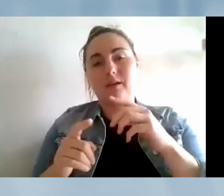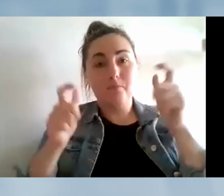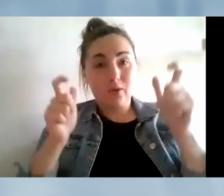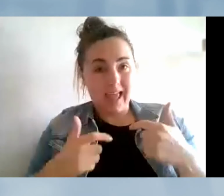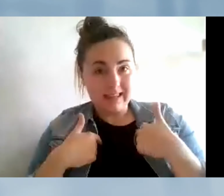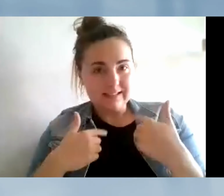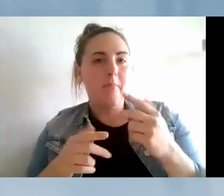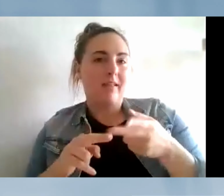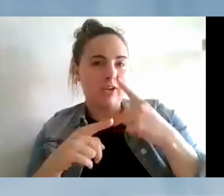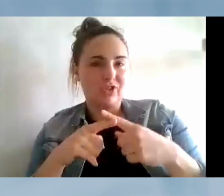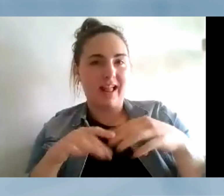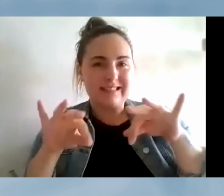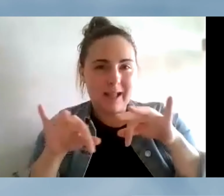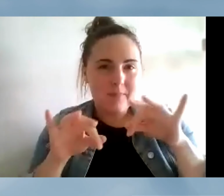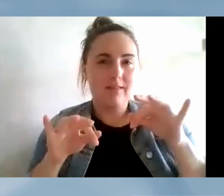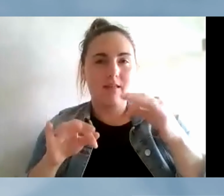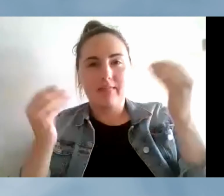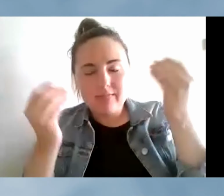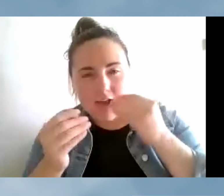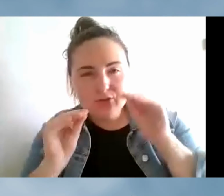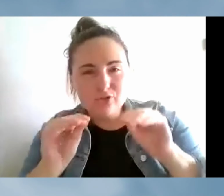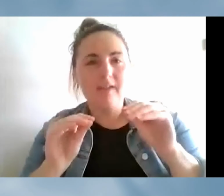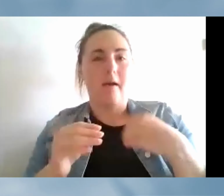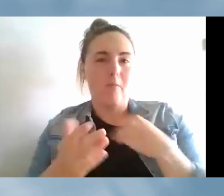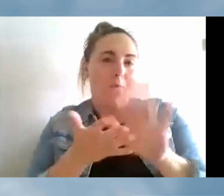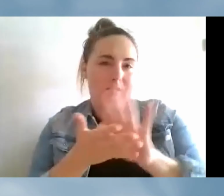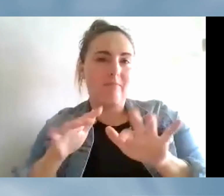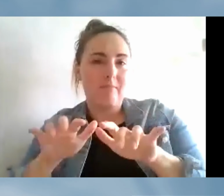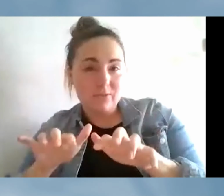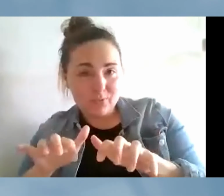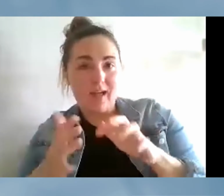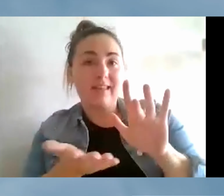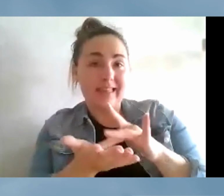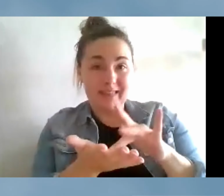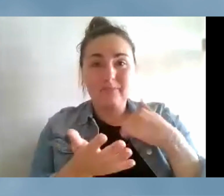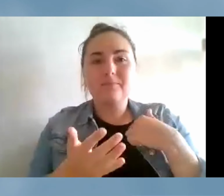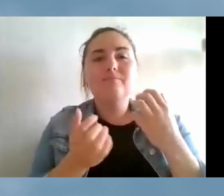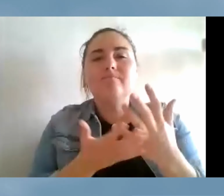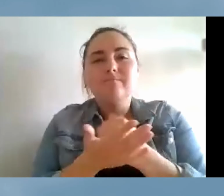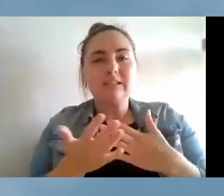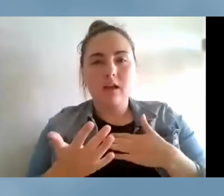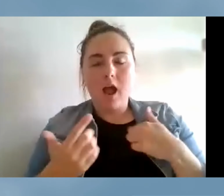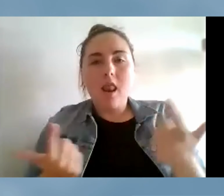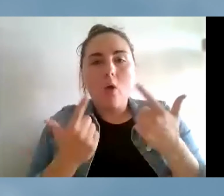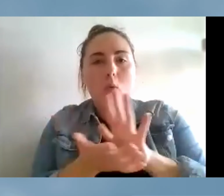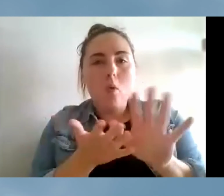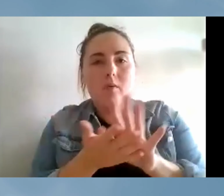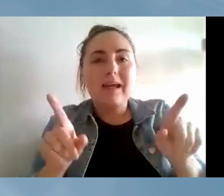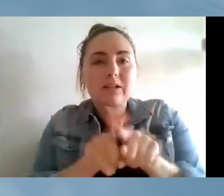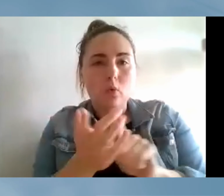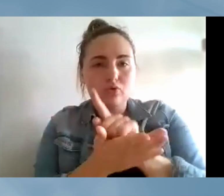dostopnost. Jaz kot podjetnica pa največkrat seveda uporabljam računalnik, izvajam